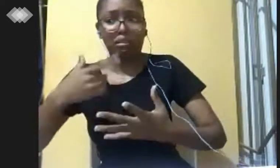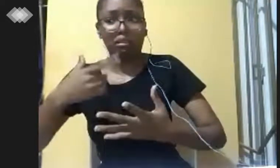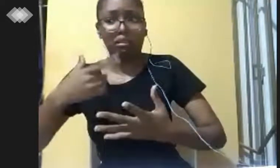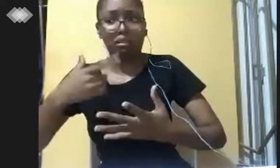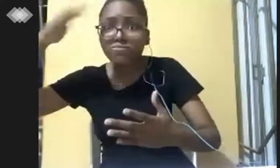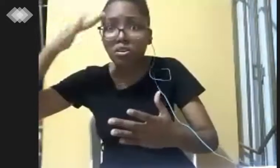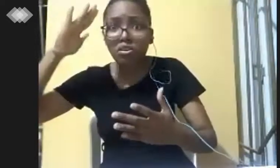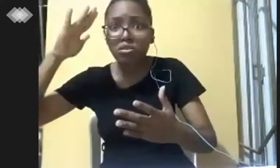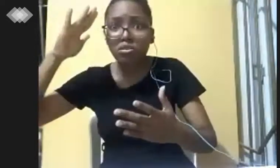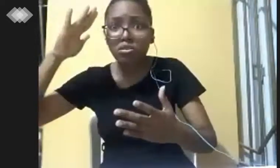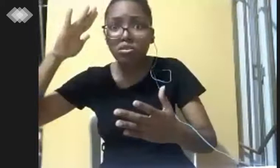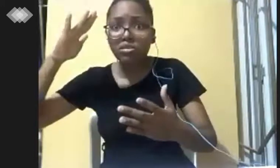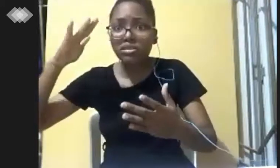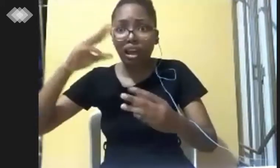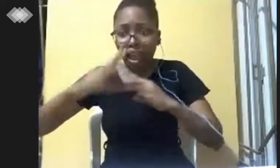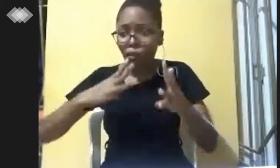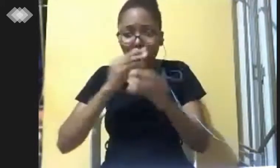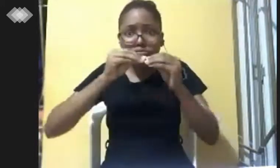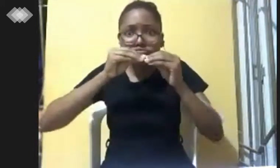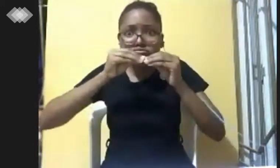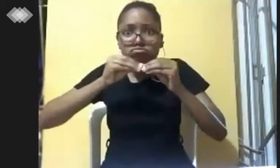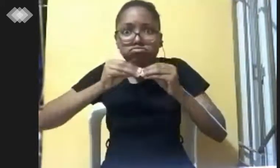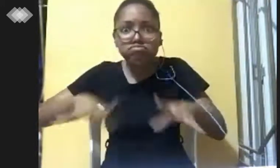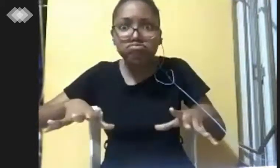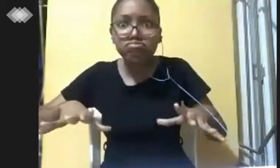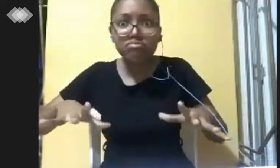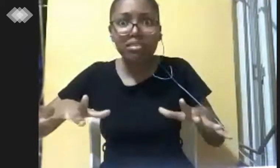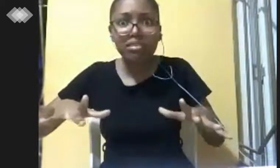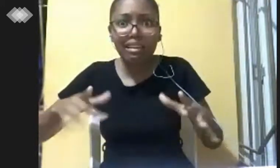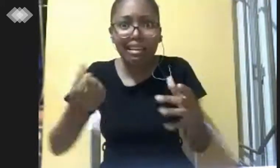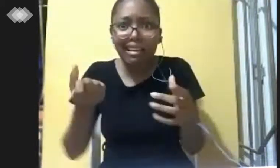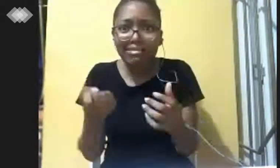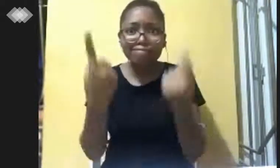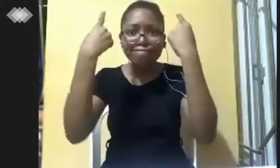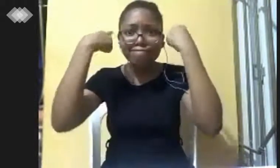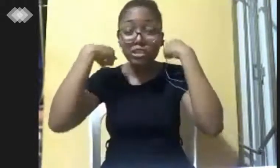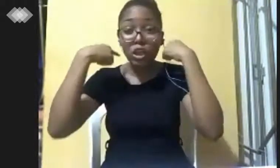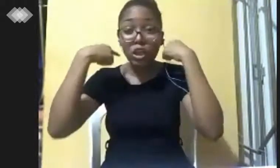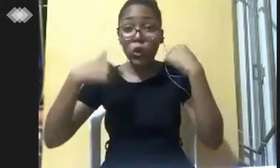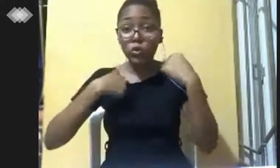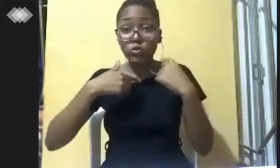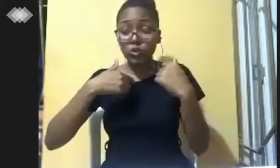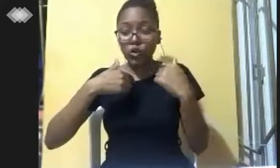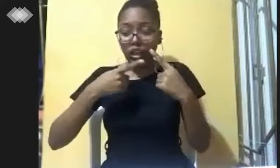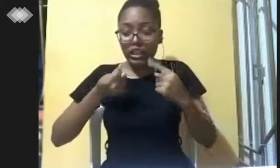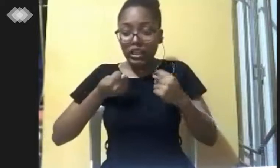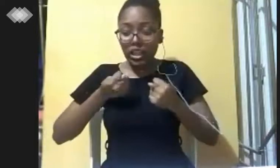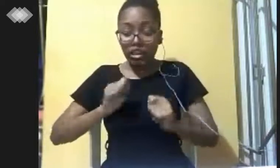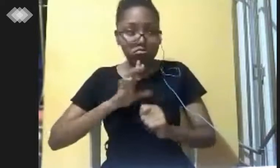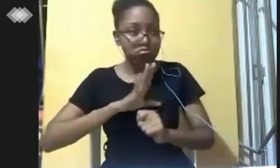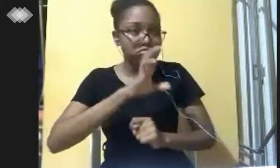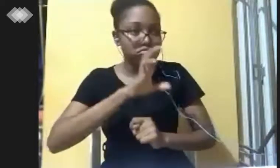Estoy tratando de entender las emociones, como usted decía, la parte facial que ella